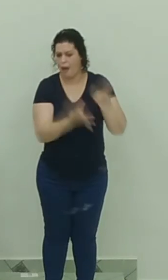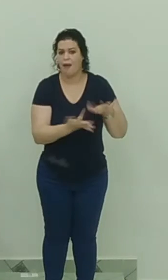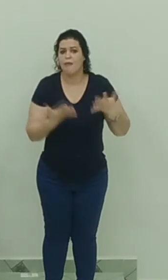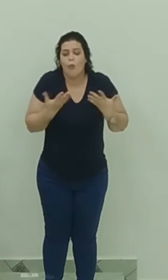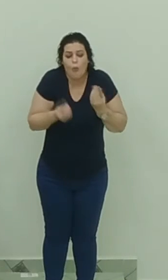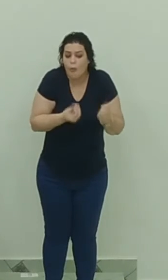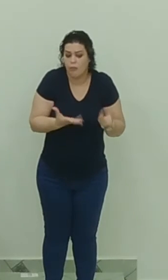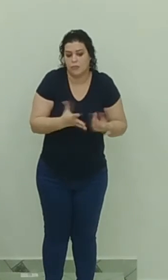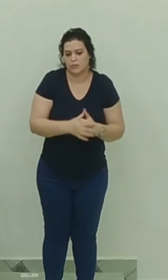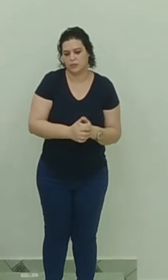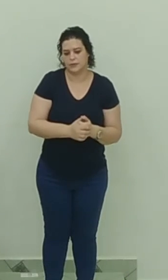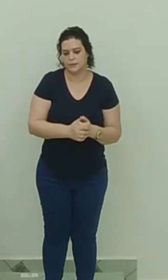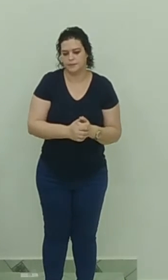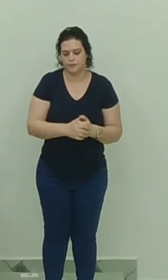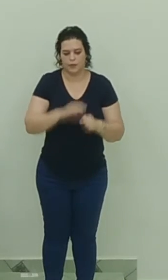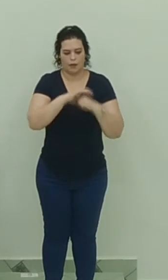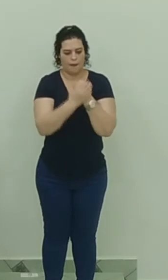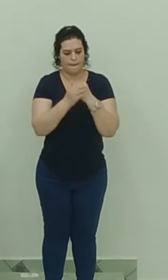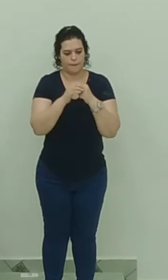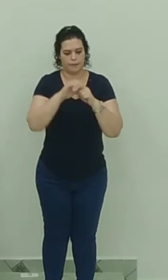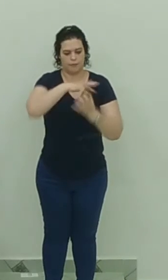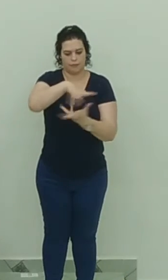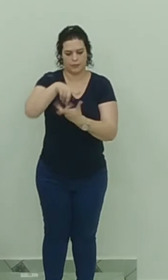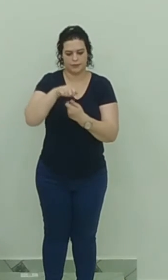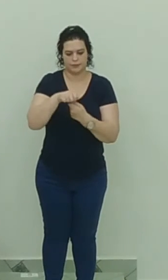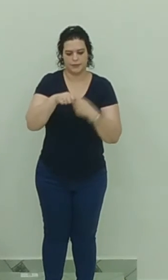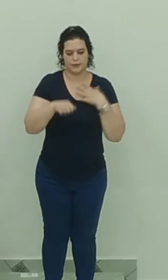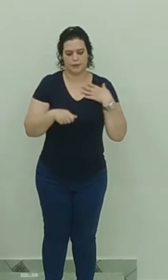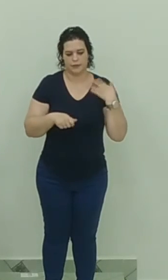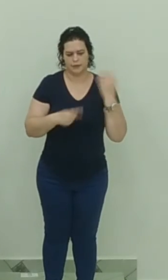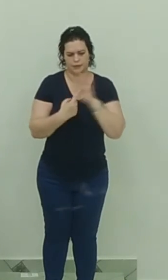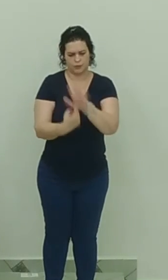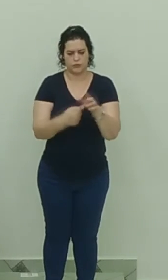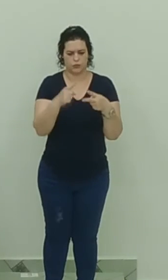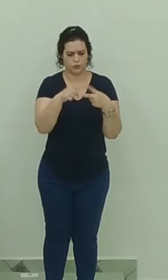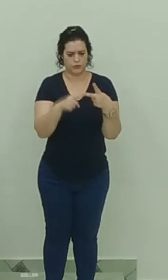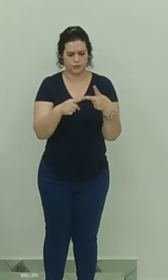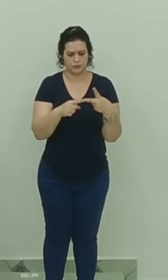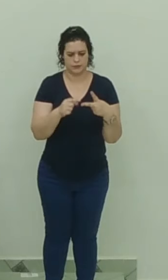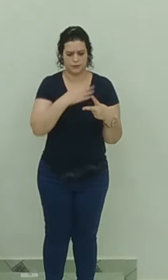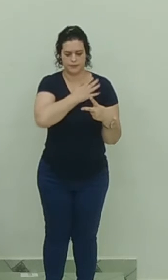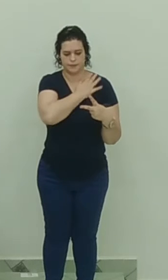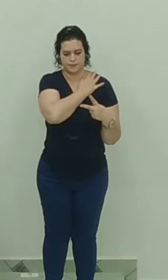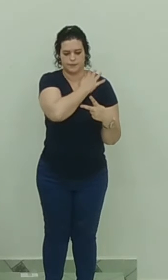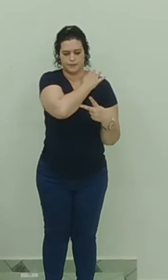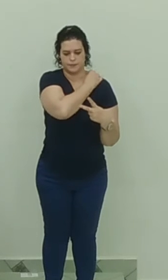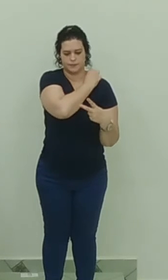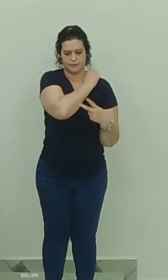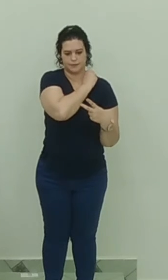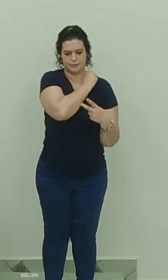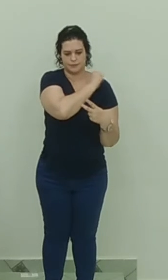Essa pandemia está definindo duas coisas: o contaminado e o não